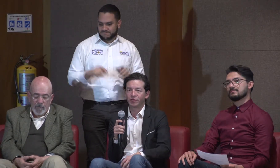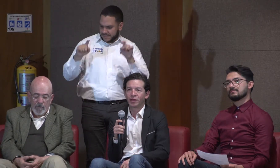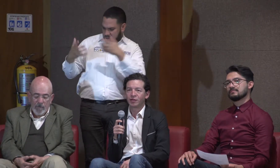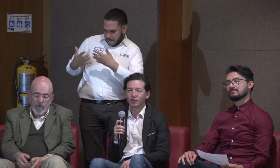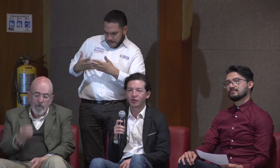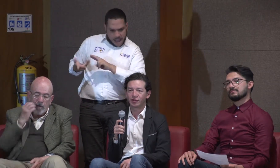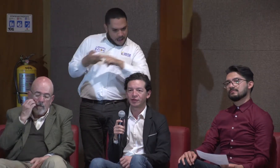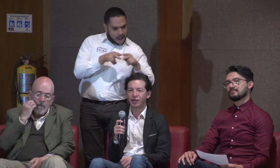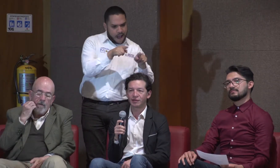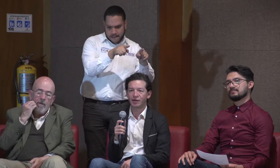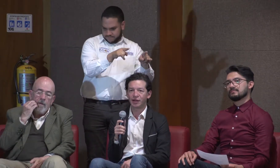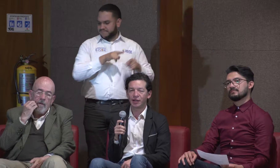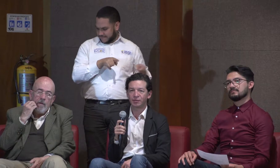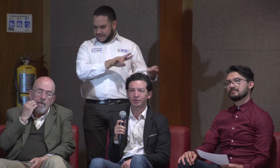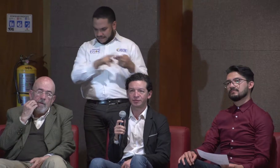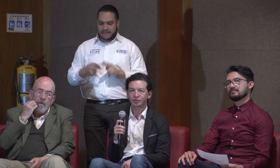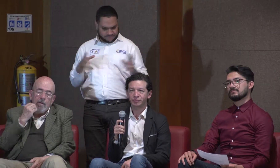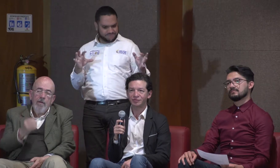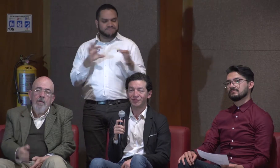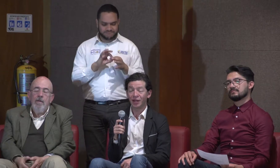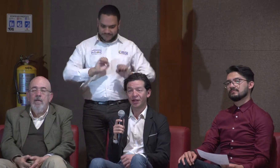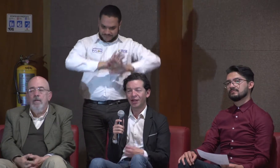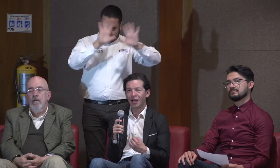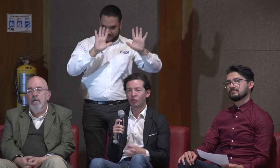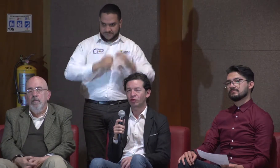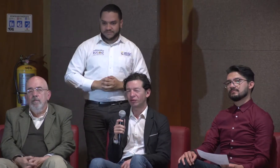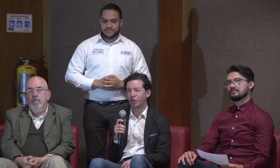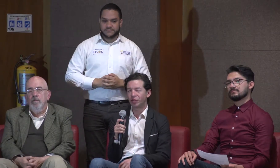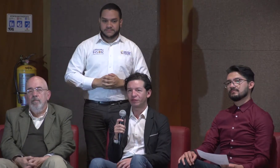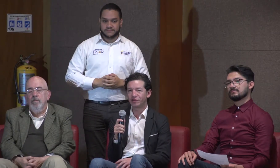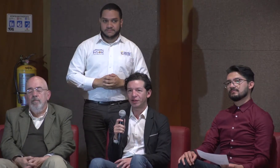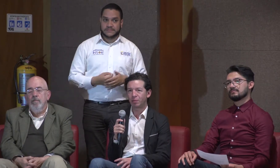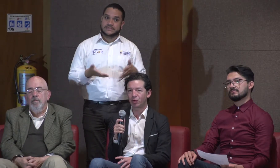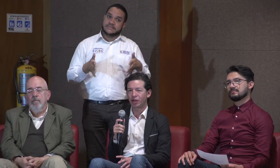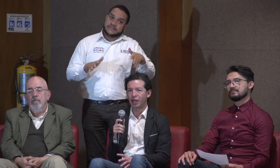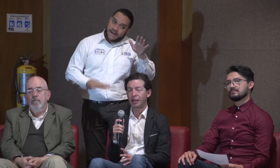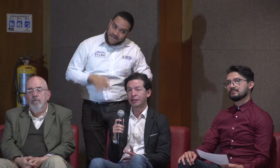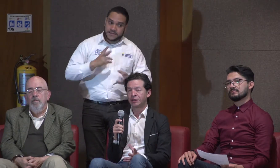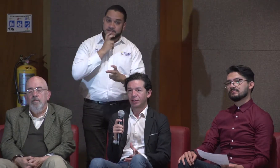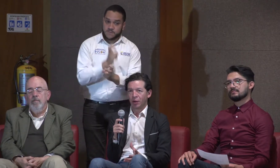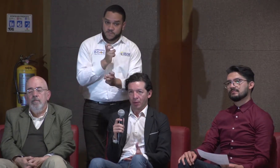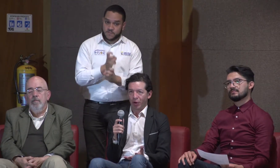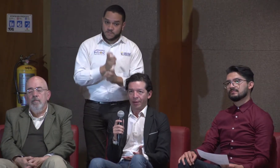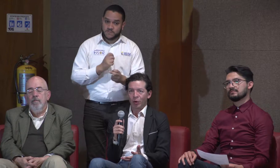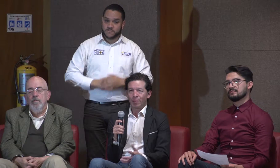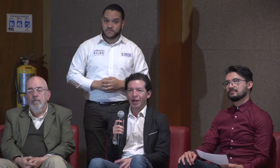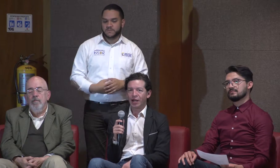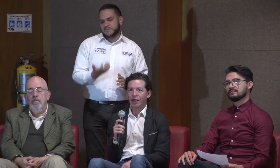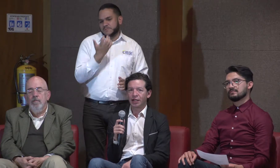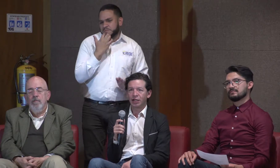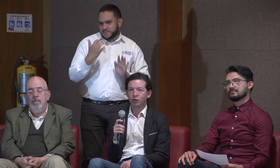hablando. Entonces, en algunos casos fue muy difícil porque, por